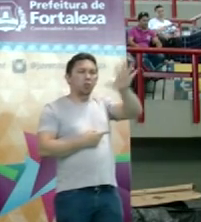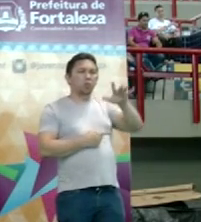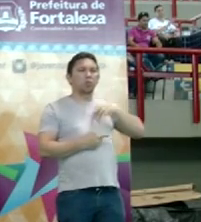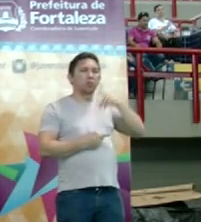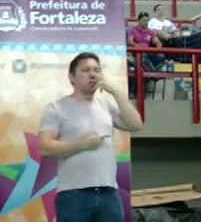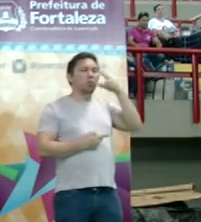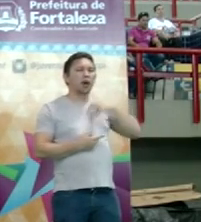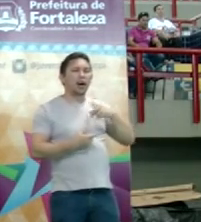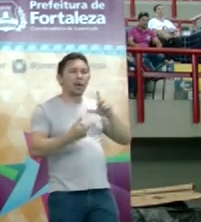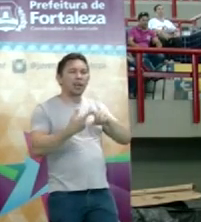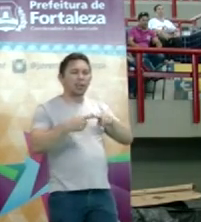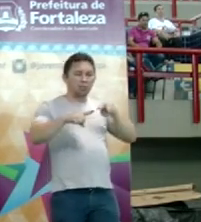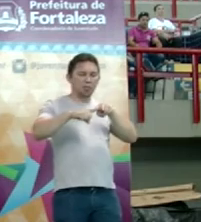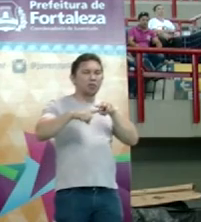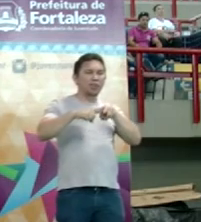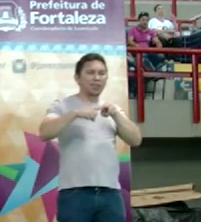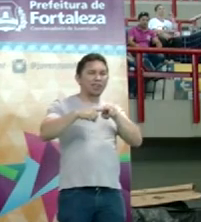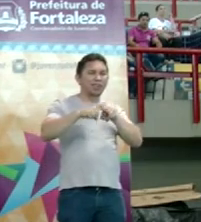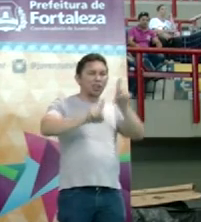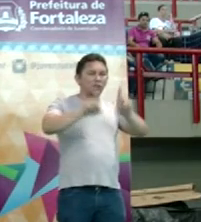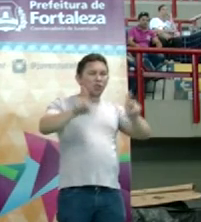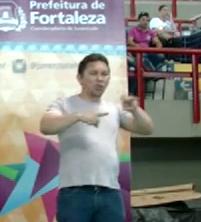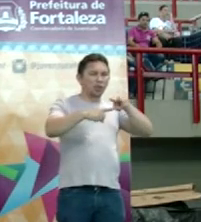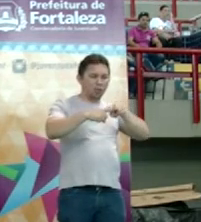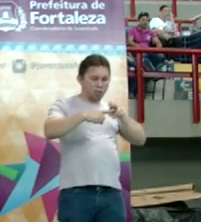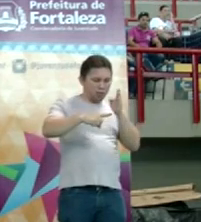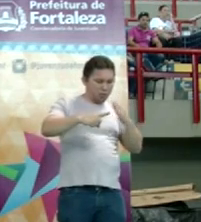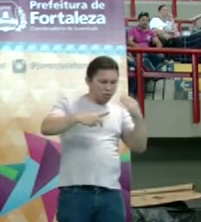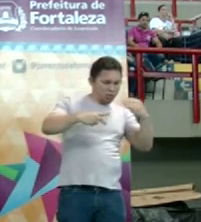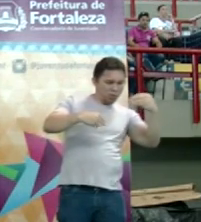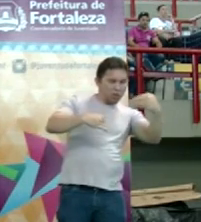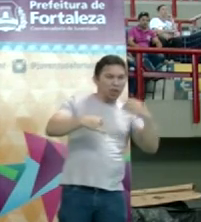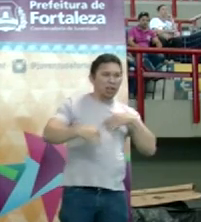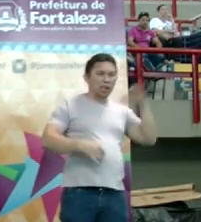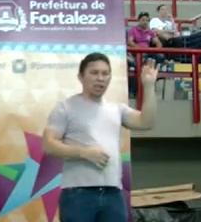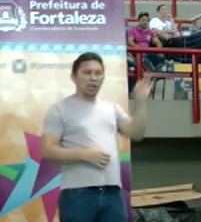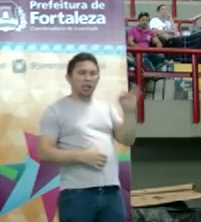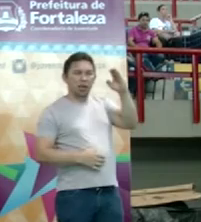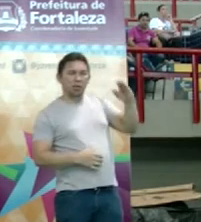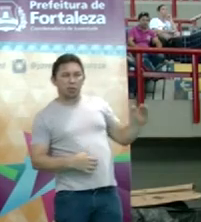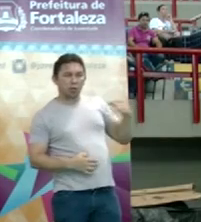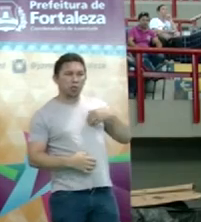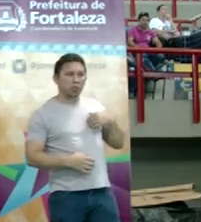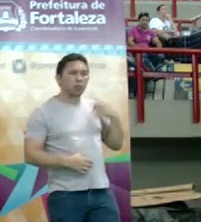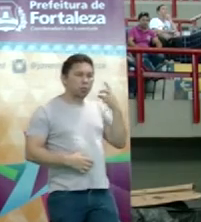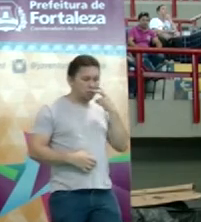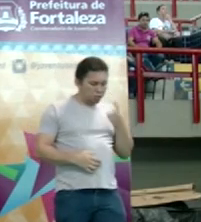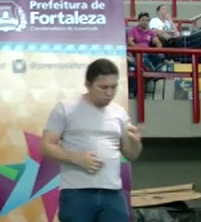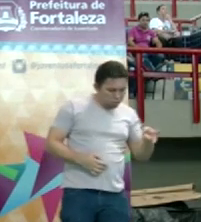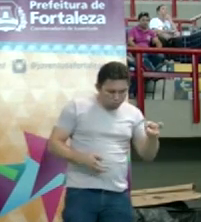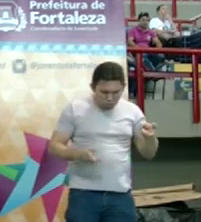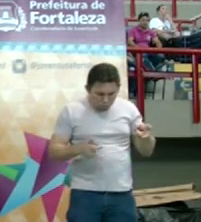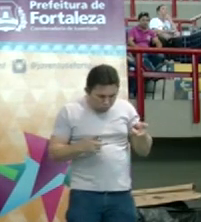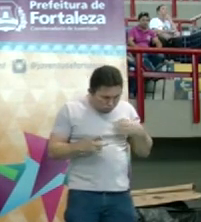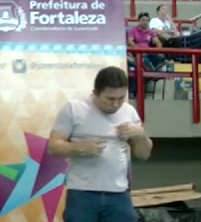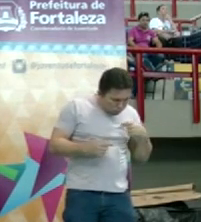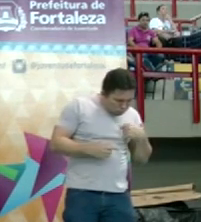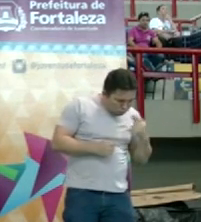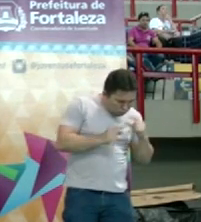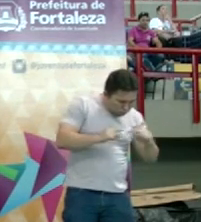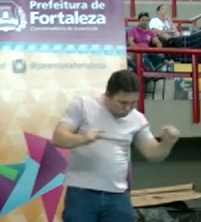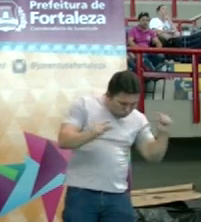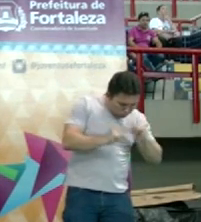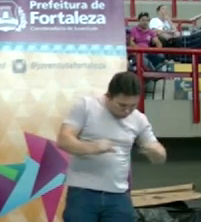uma pizza fatiada, que tem as porcentagens dentro. A gente precisa ler tirinhas.